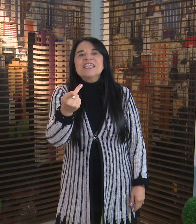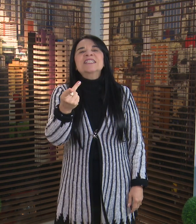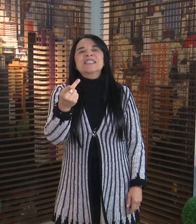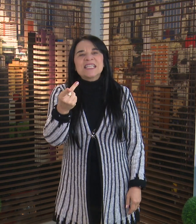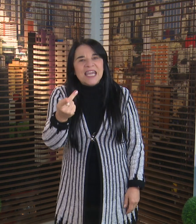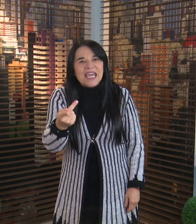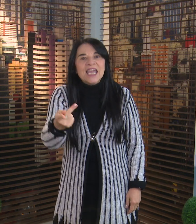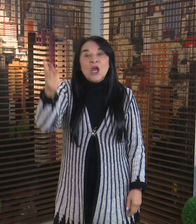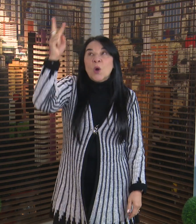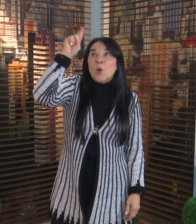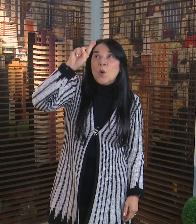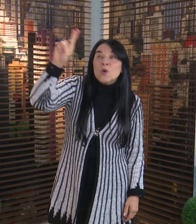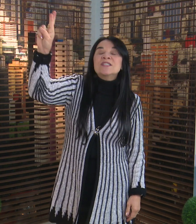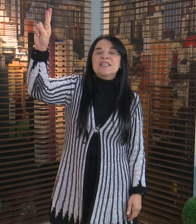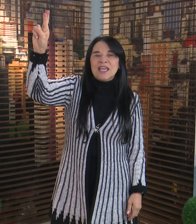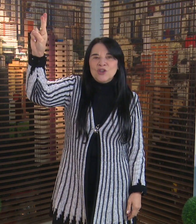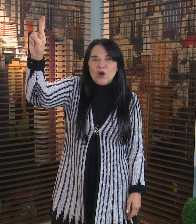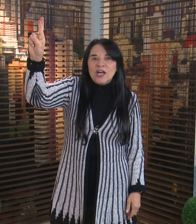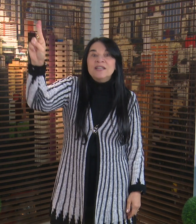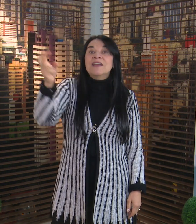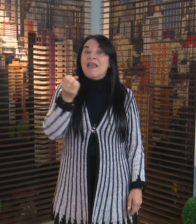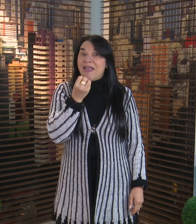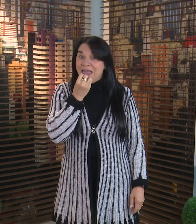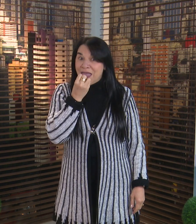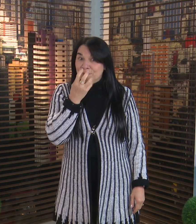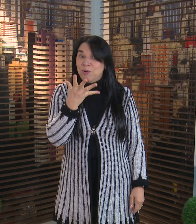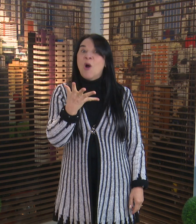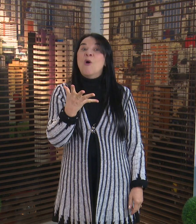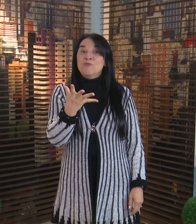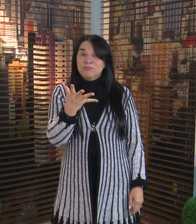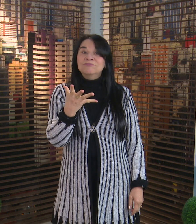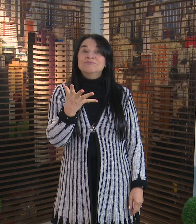diz que o Senhor é bom,